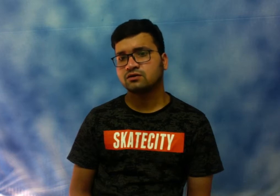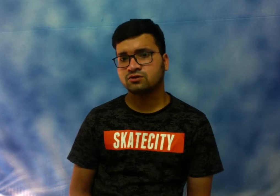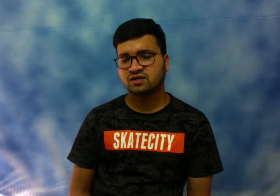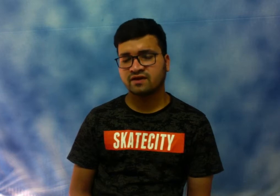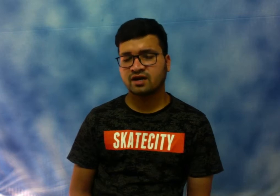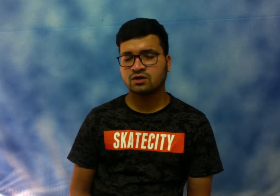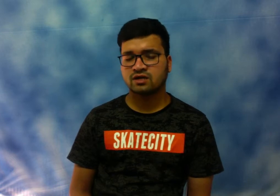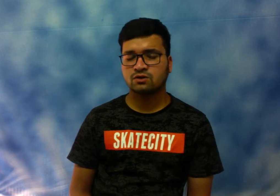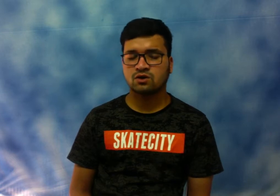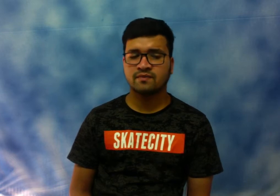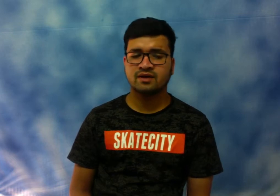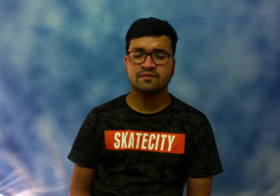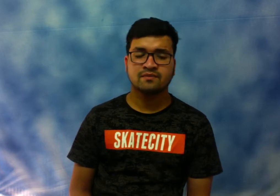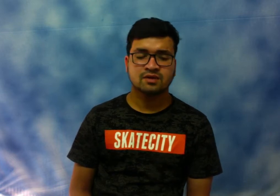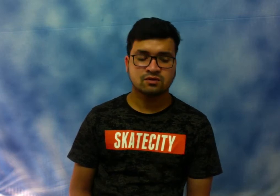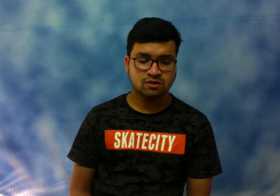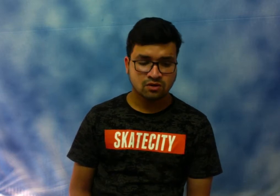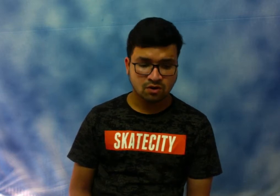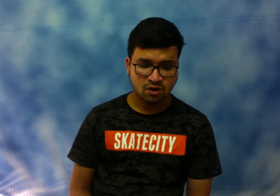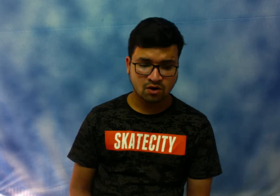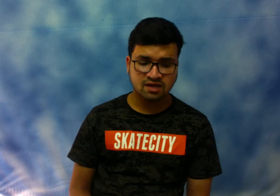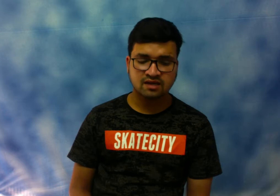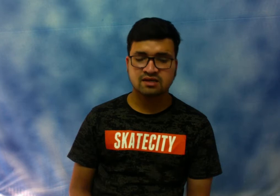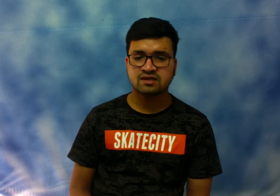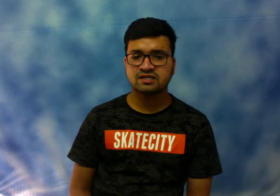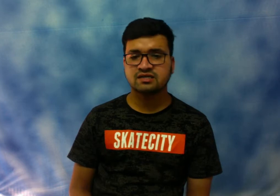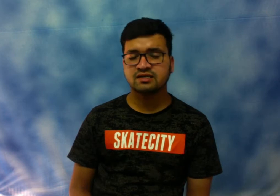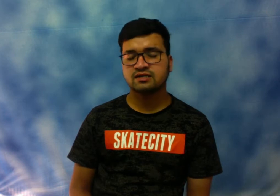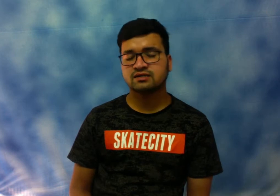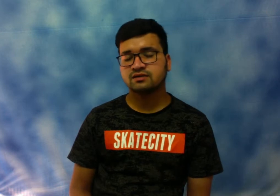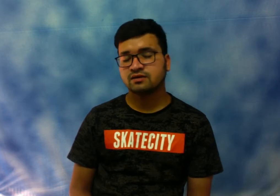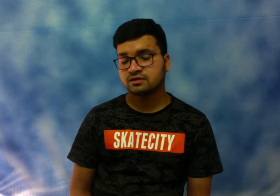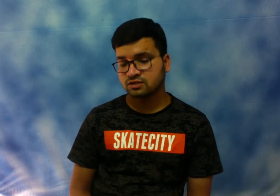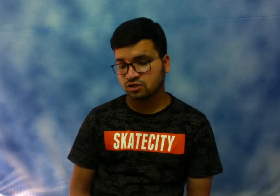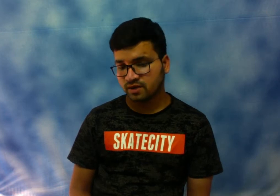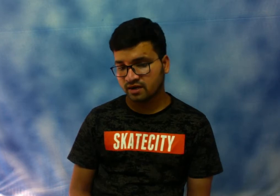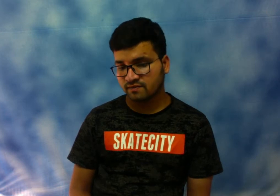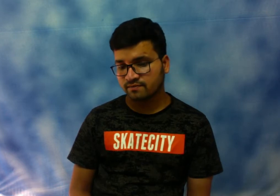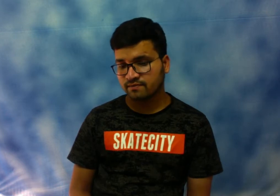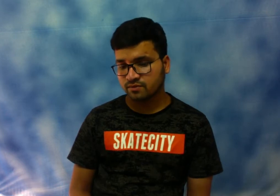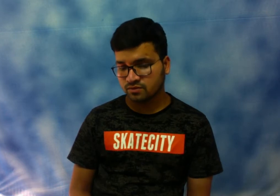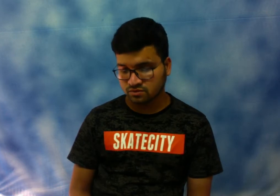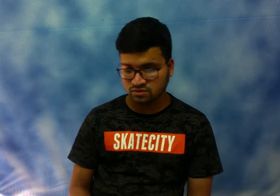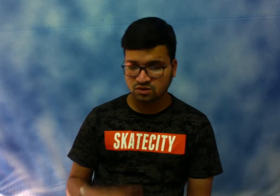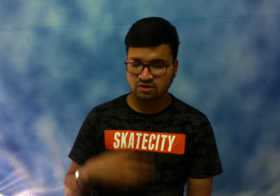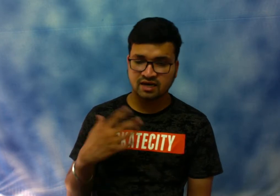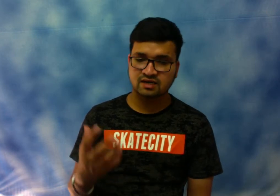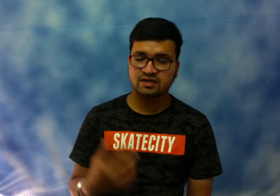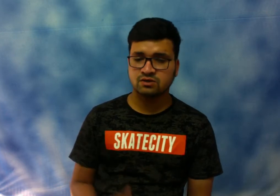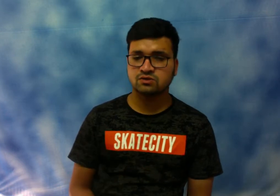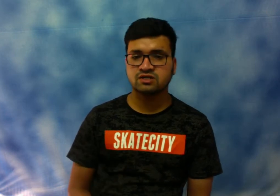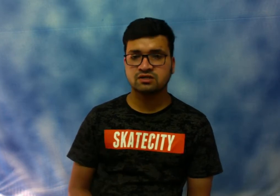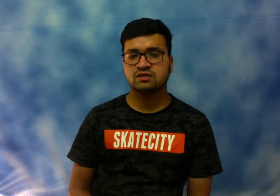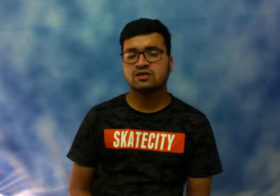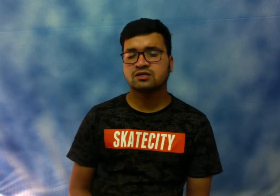जूते वगैरह होते हैं, उनको हमें उन लोगों को दान कर देना चाहिए जो मतलब जिनको दान करना चाहिए, उसी चीज़ को